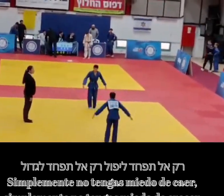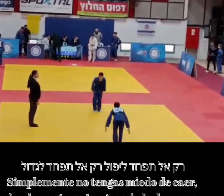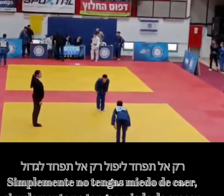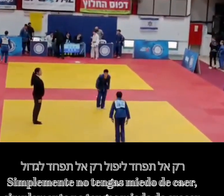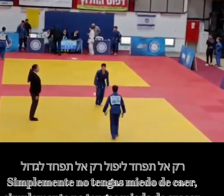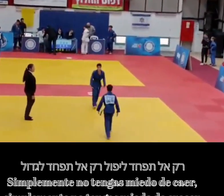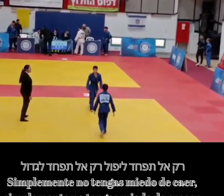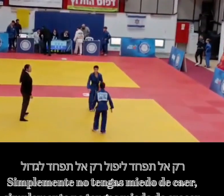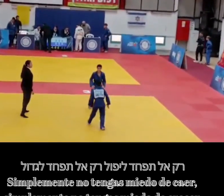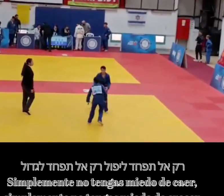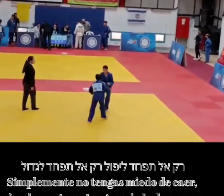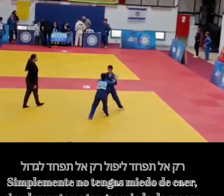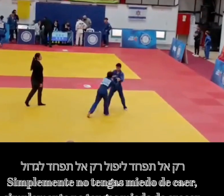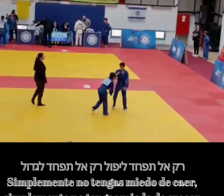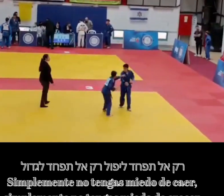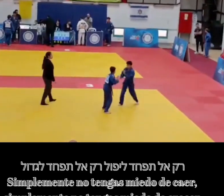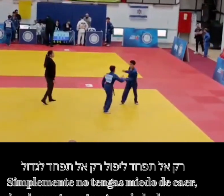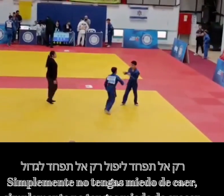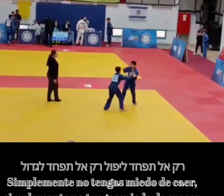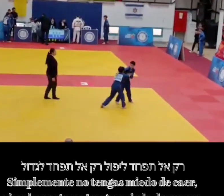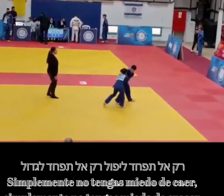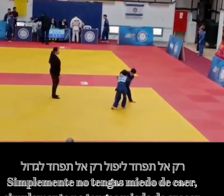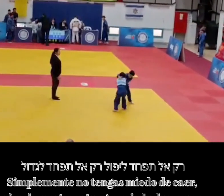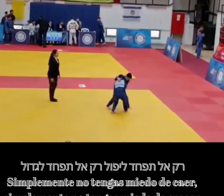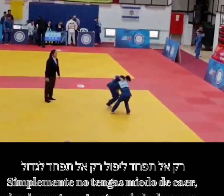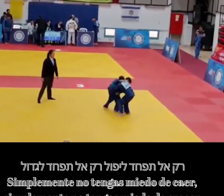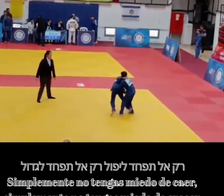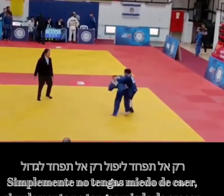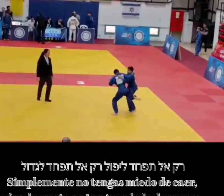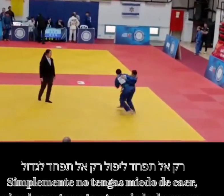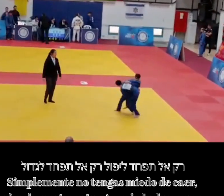ליפול, רק אל תפחד לגדול.